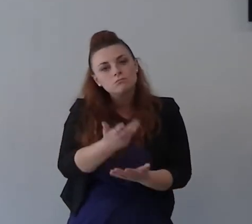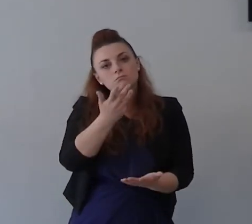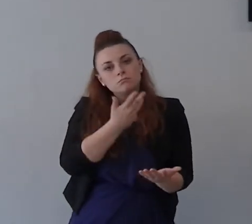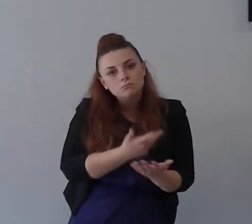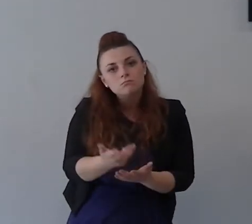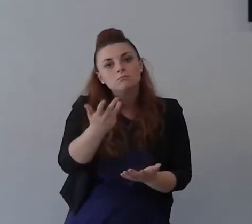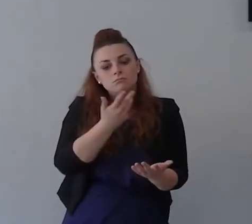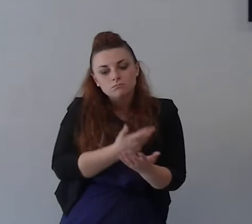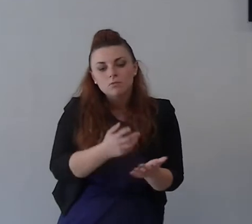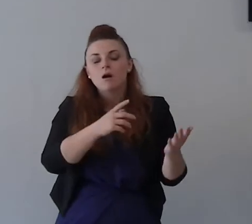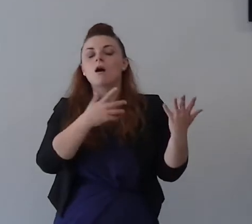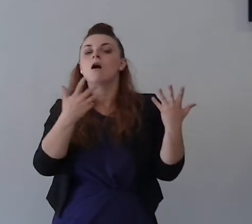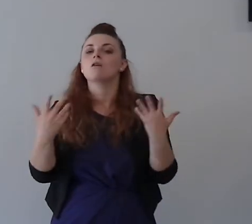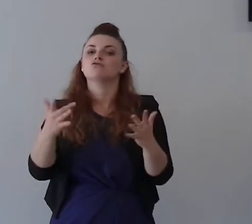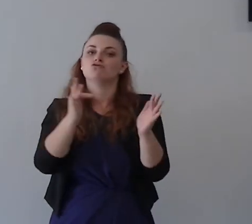ha lasciato,